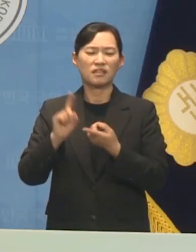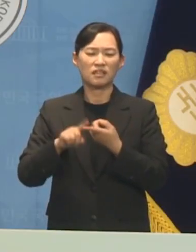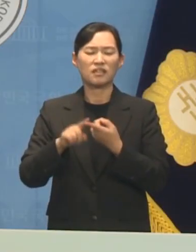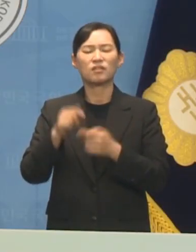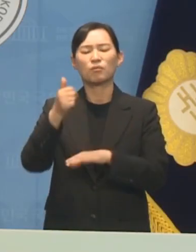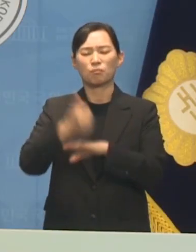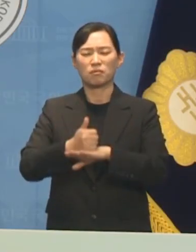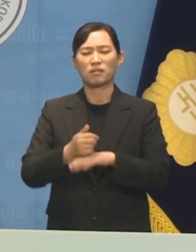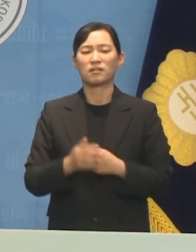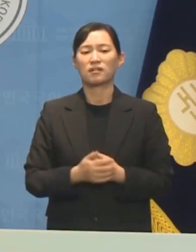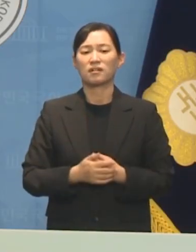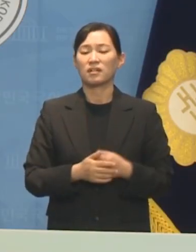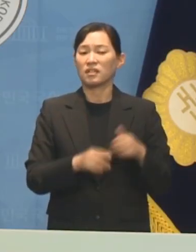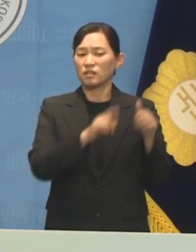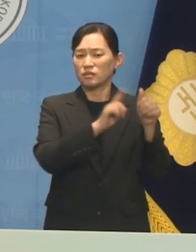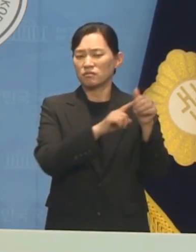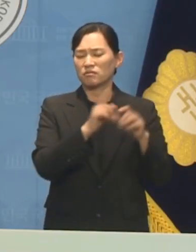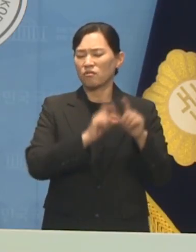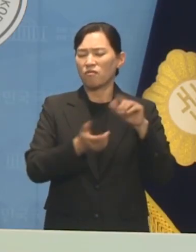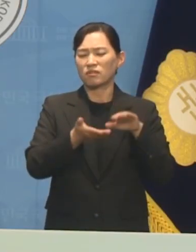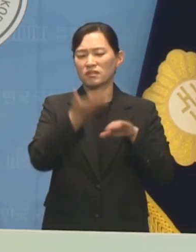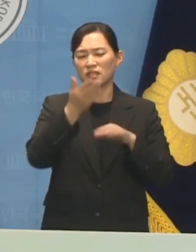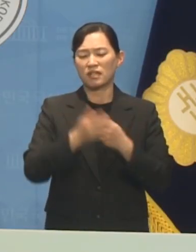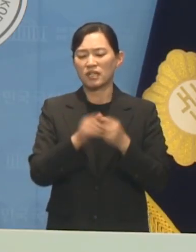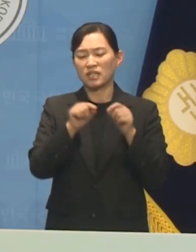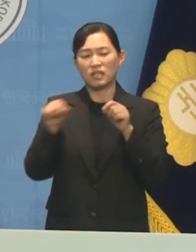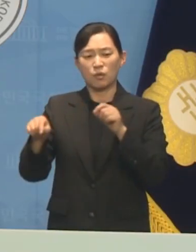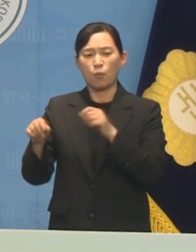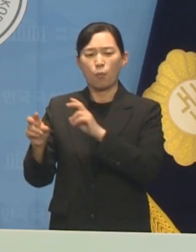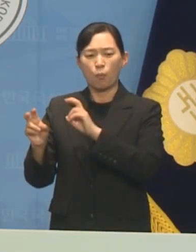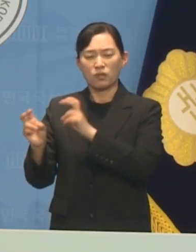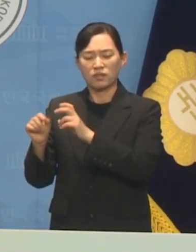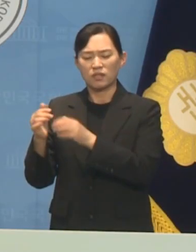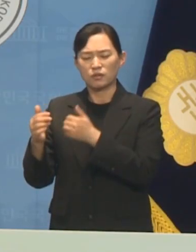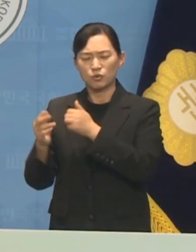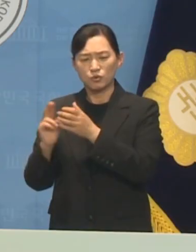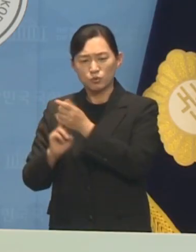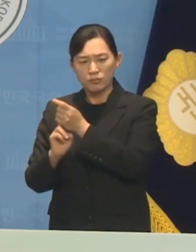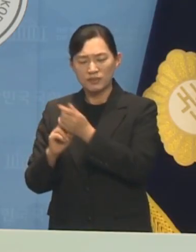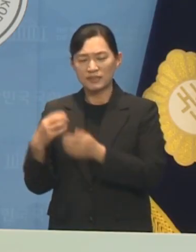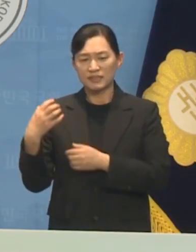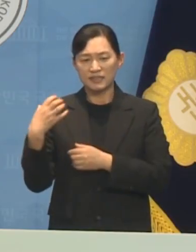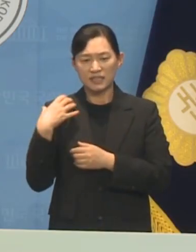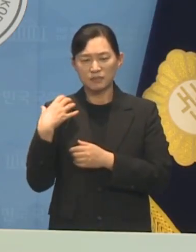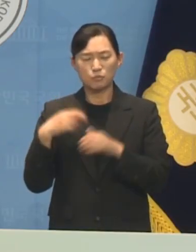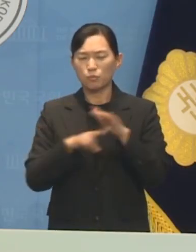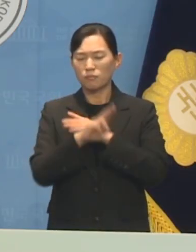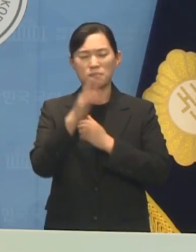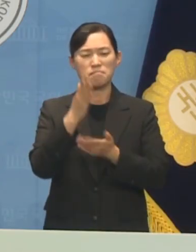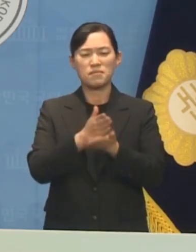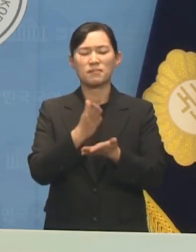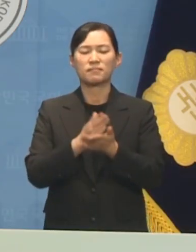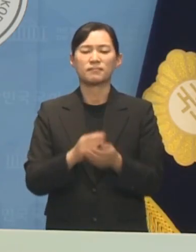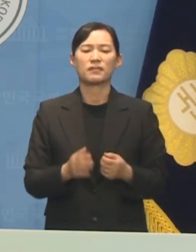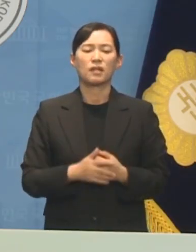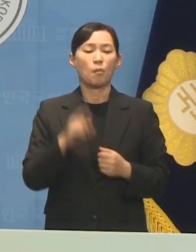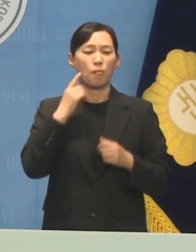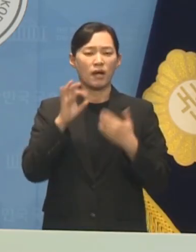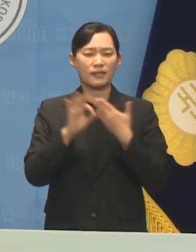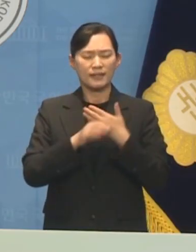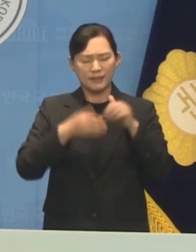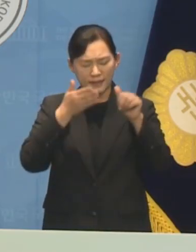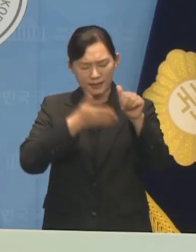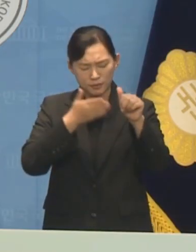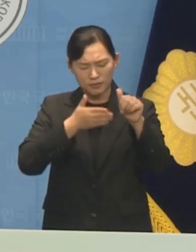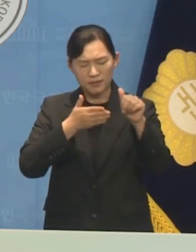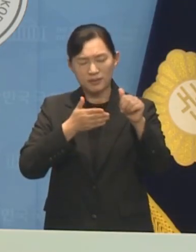결과입니다. 청원아이스는 더 이상 자회사 뒤에 숨어 책임을 회피해서는 안 됩니다. 만약 저희의 간절한